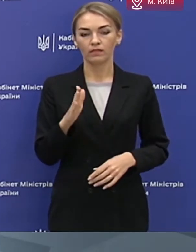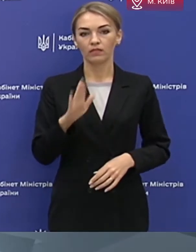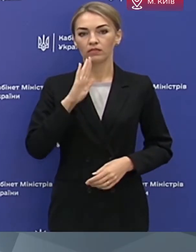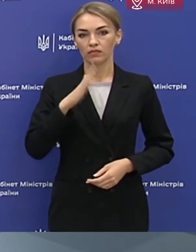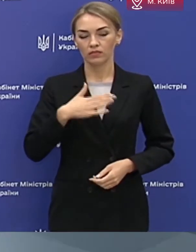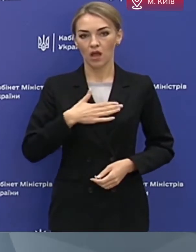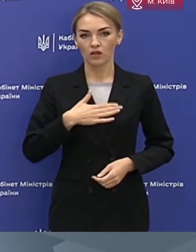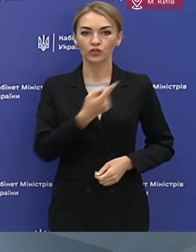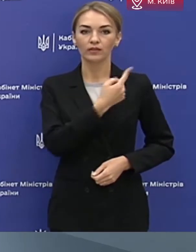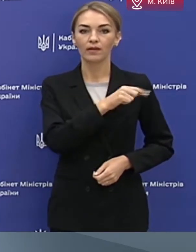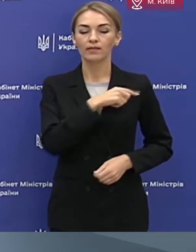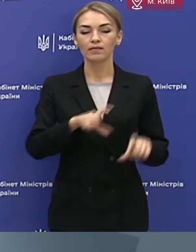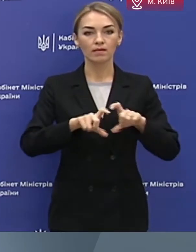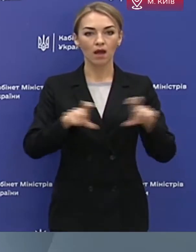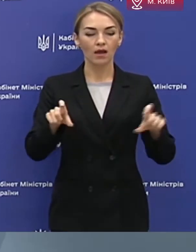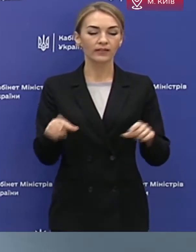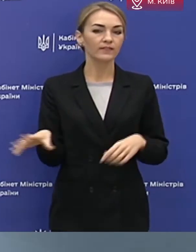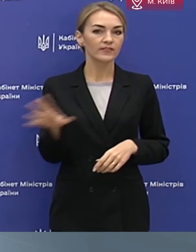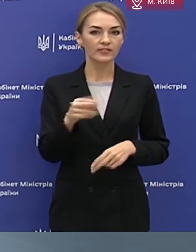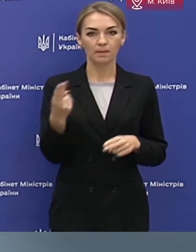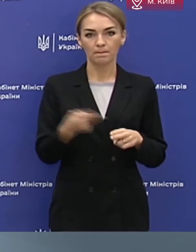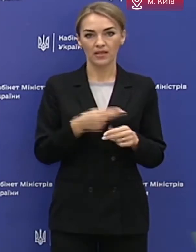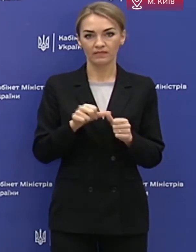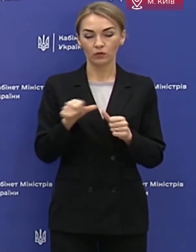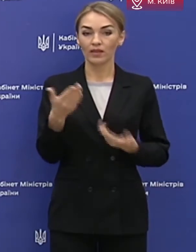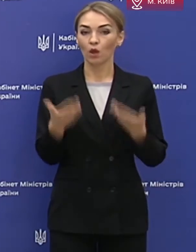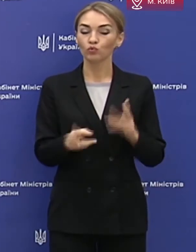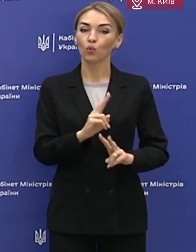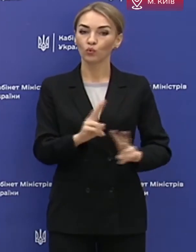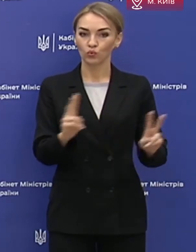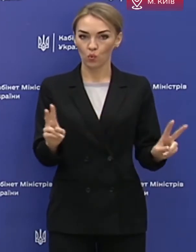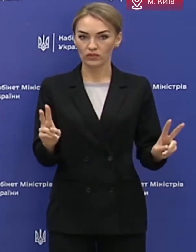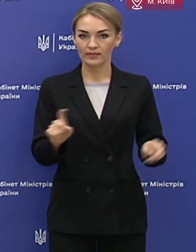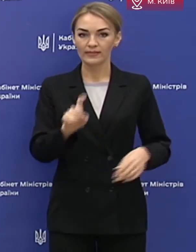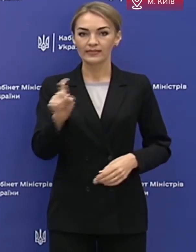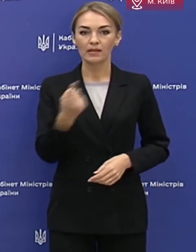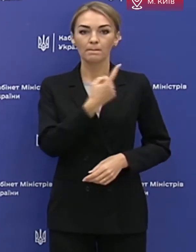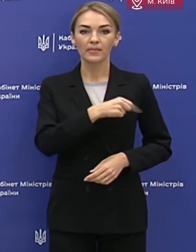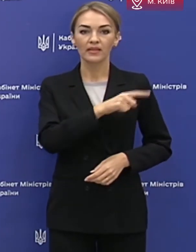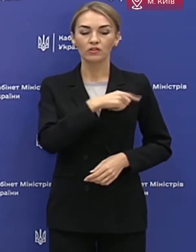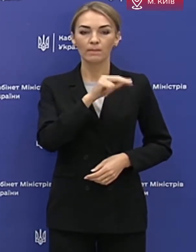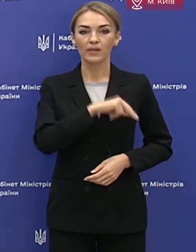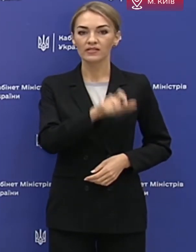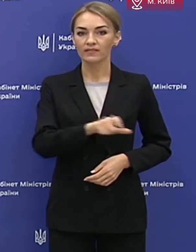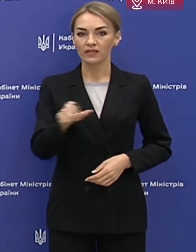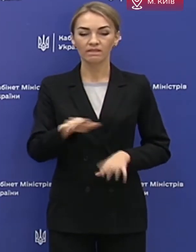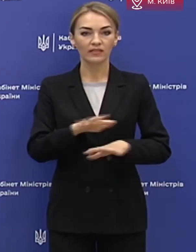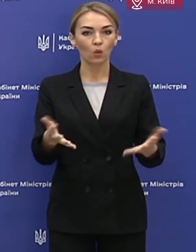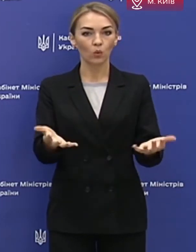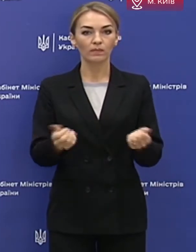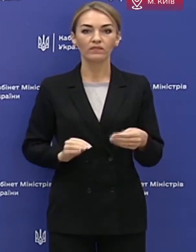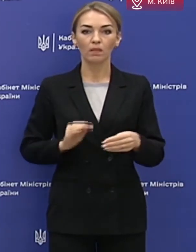наші лікарні. Всі без виключень. Якщо хтось з медичних працівників не отримав цю